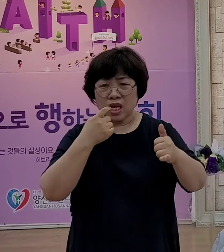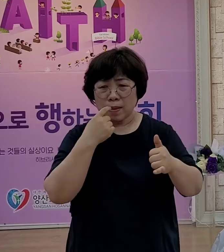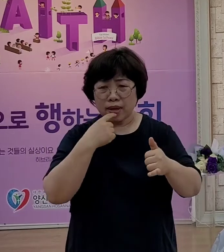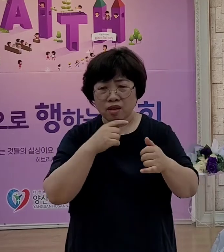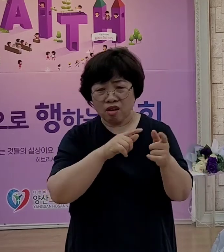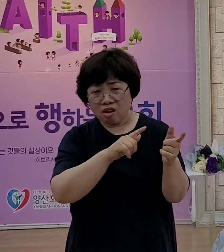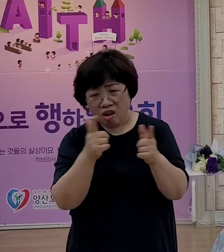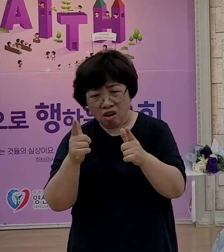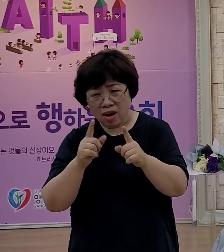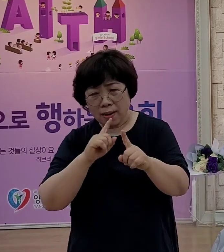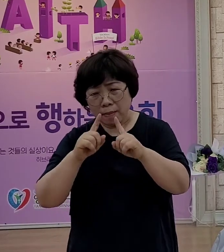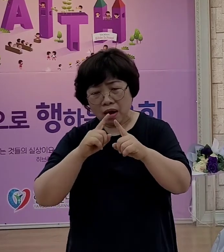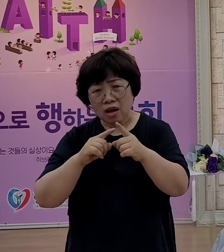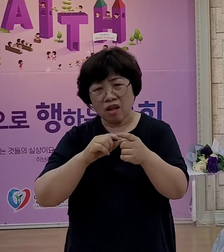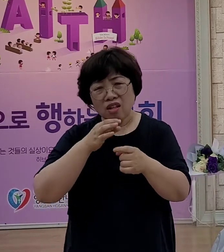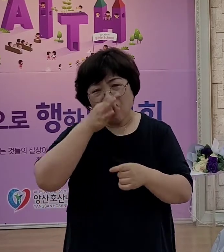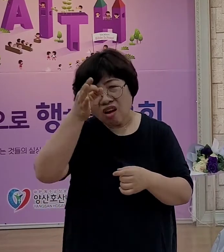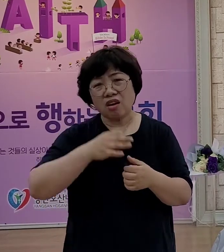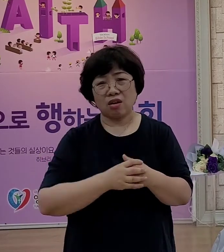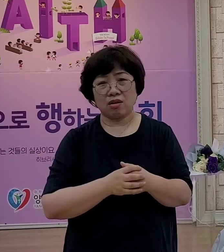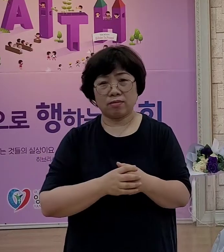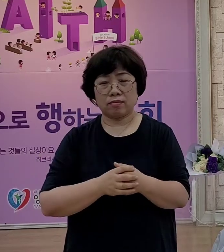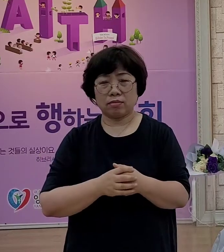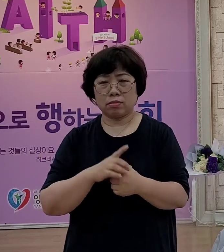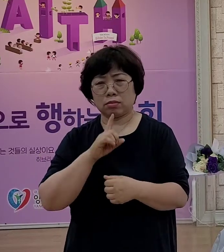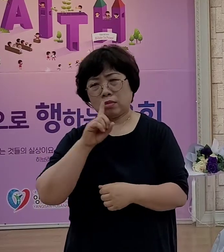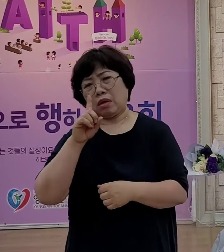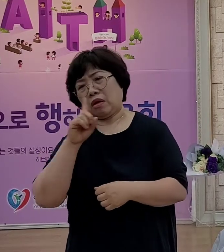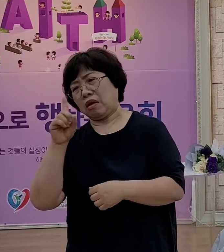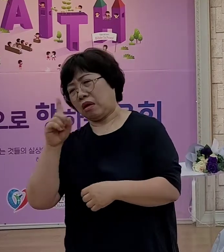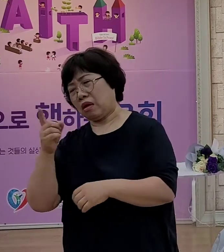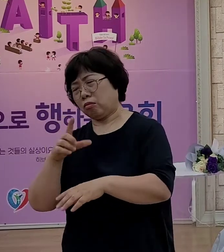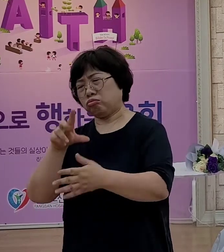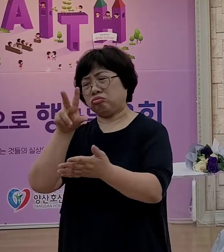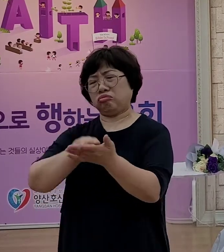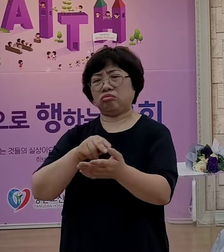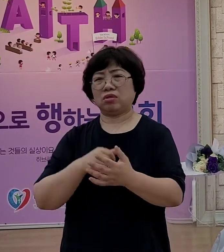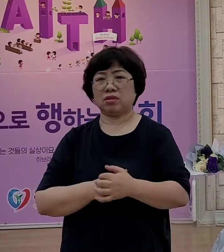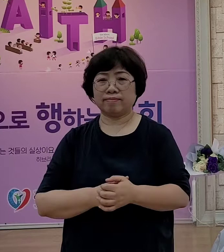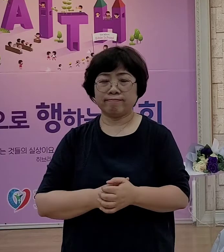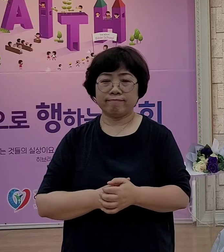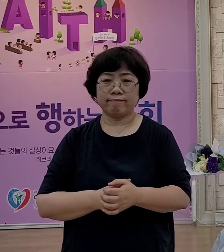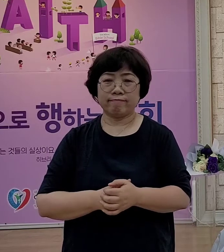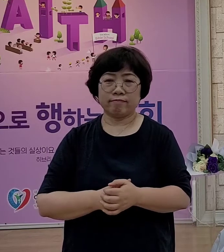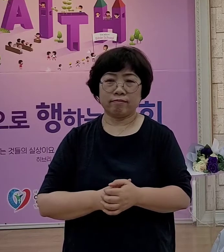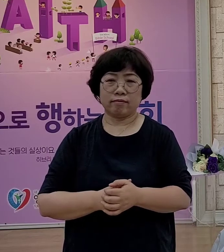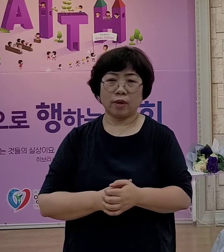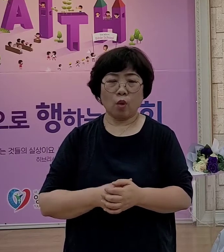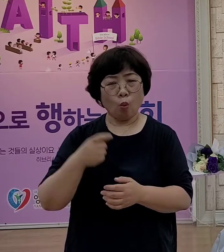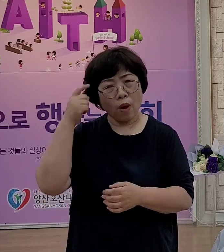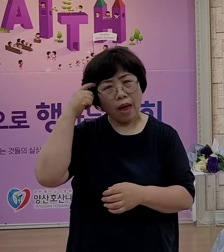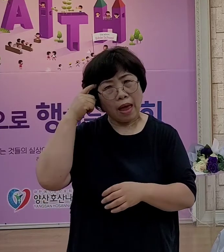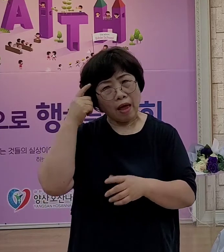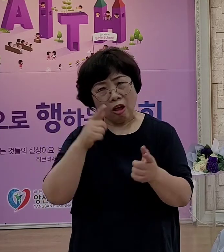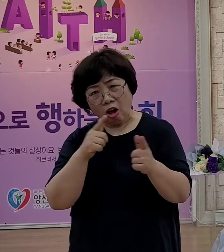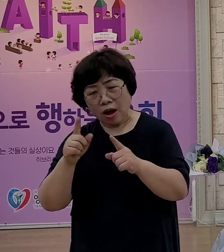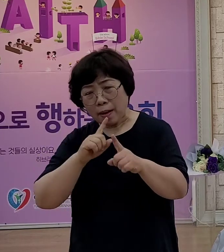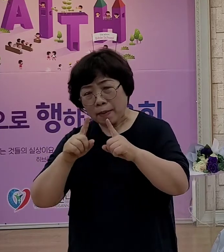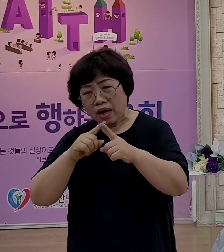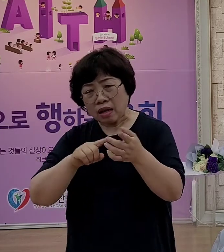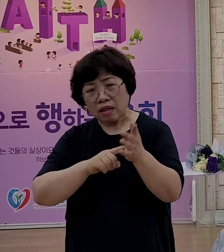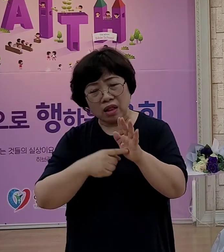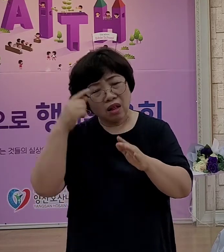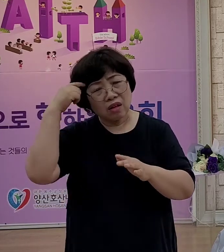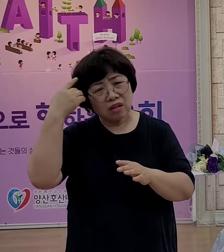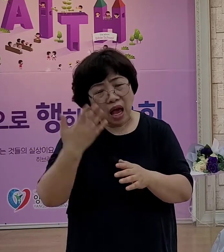입에서, 이 한 목구멍에서 다른 말을 할 수 있느냐라고 묻고 있습니다.